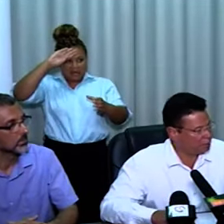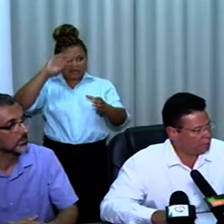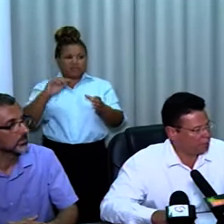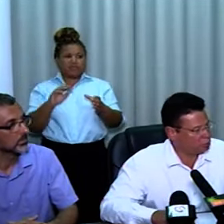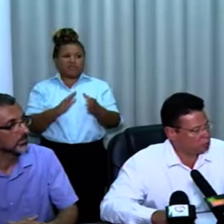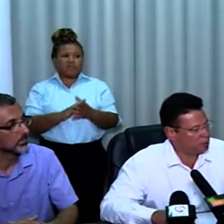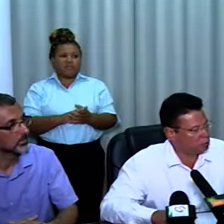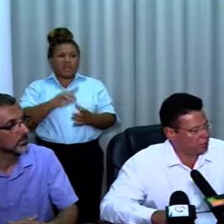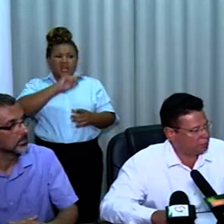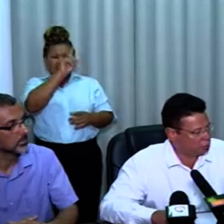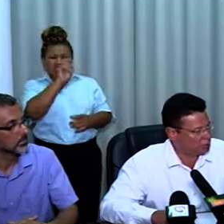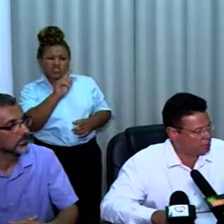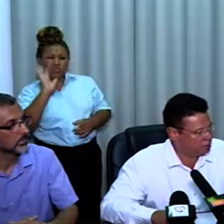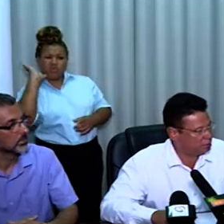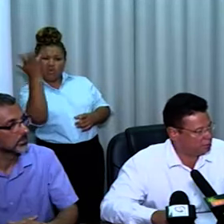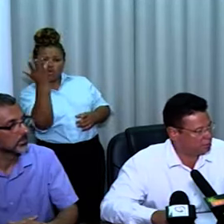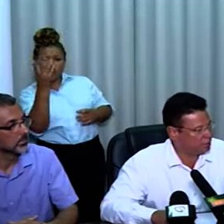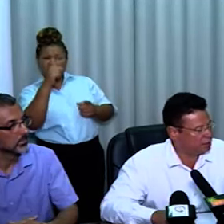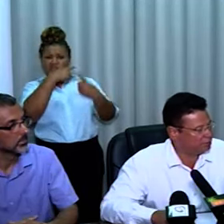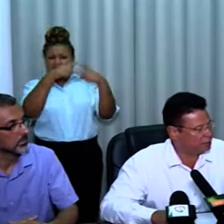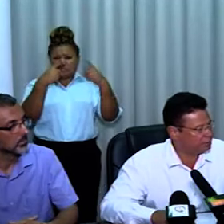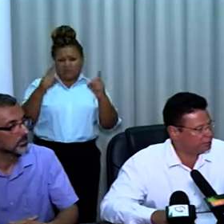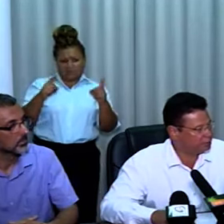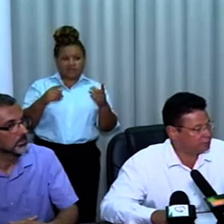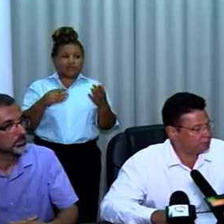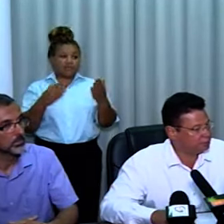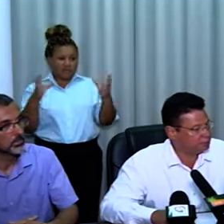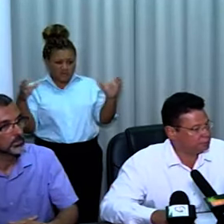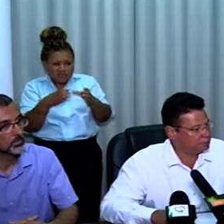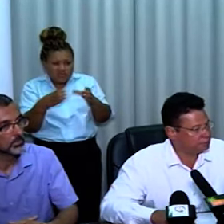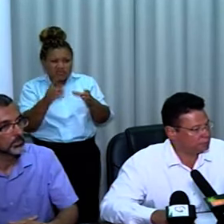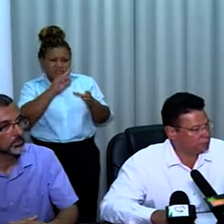Oui, par tous les bons contacts potentiels, ça a été fait. Quand